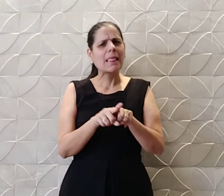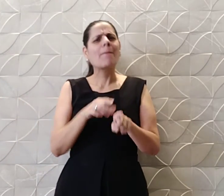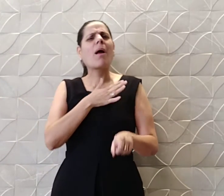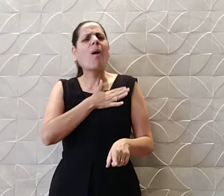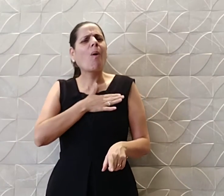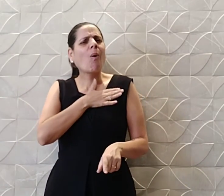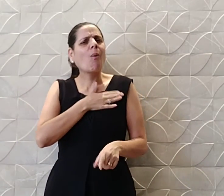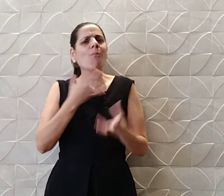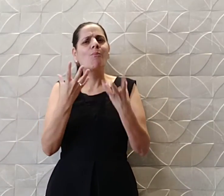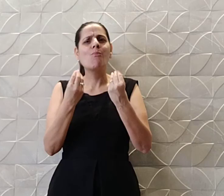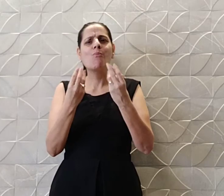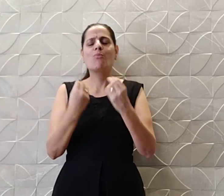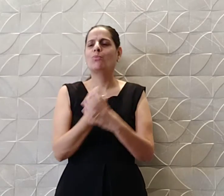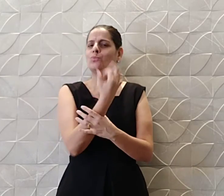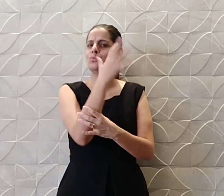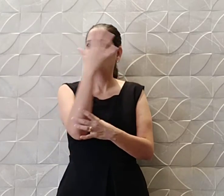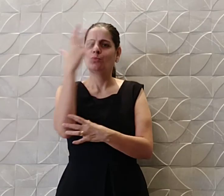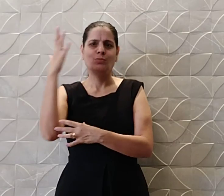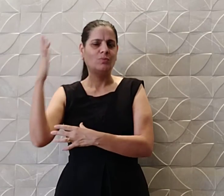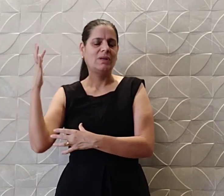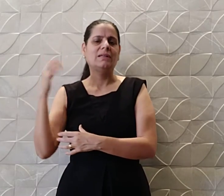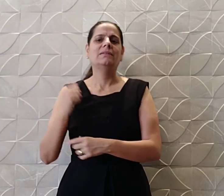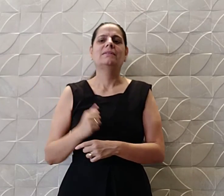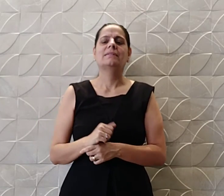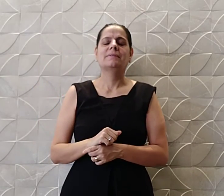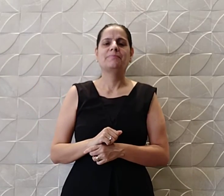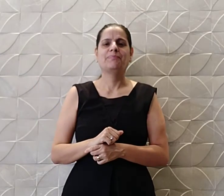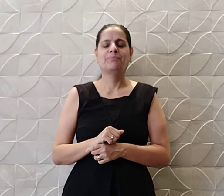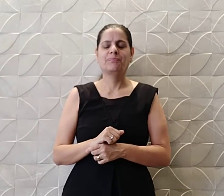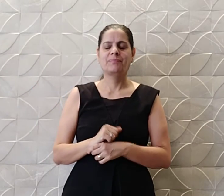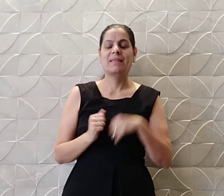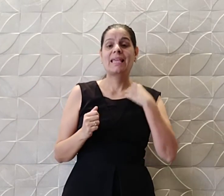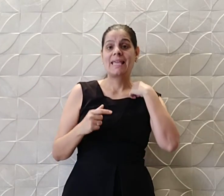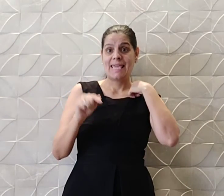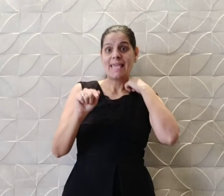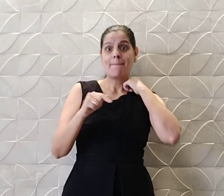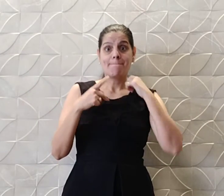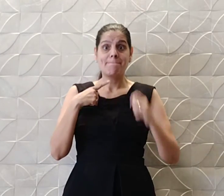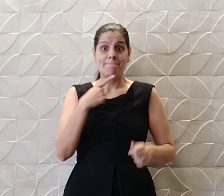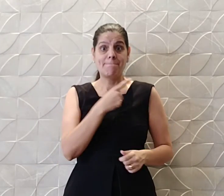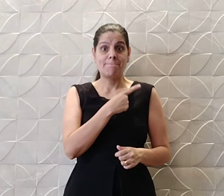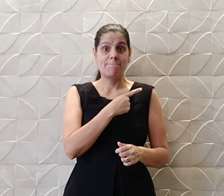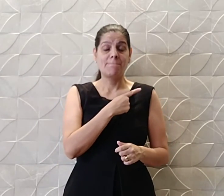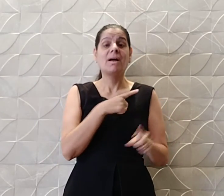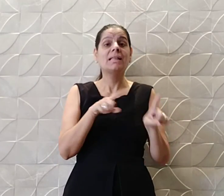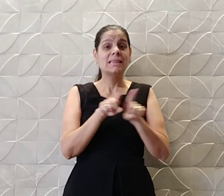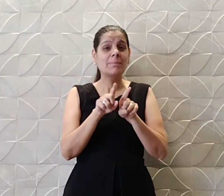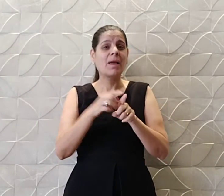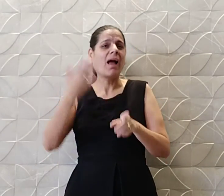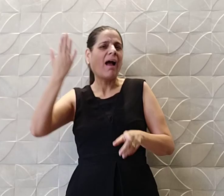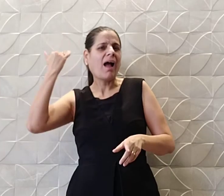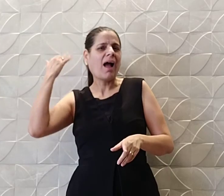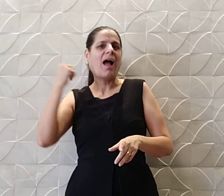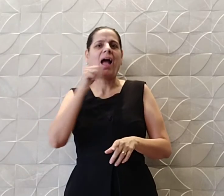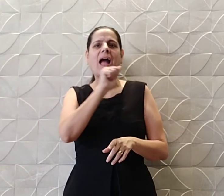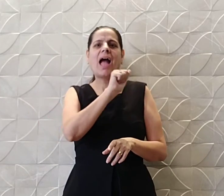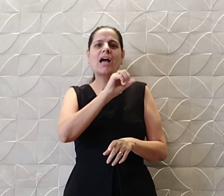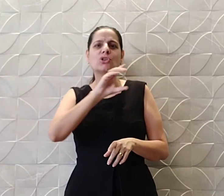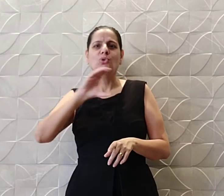plantas. Ele sempre gostou muito de plantas. Este pastor foi o mesmo que me pastoreou na adolescência até a juventude.